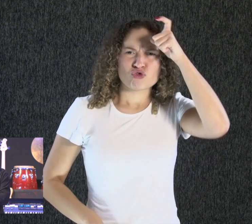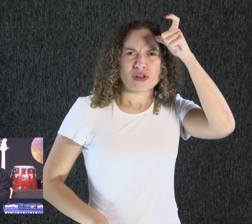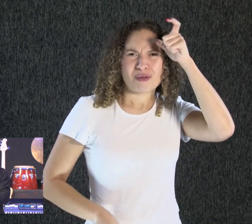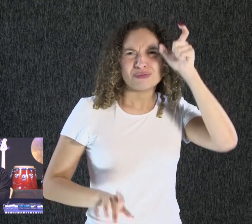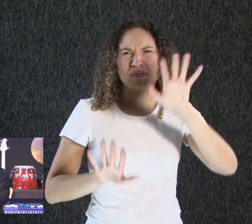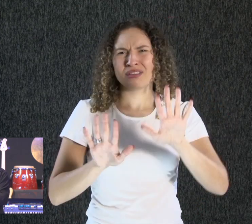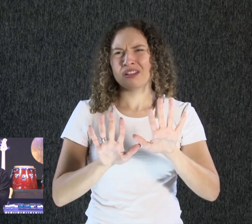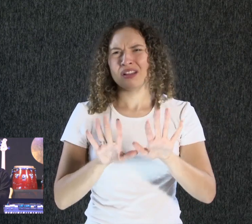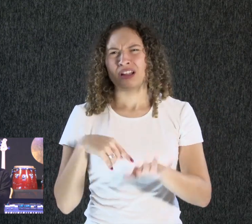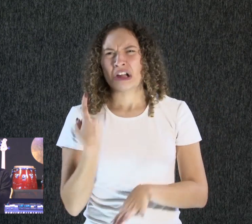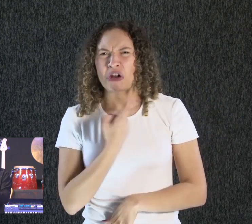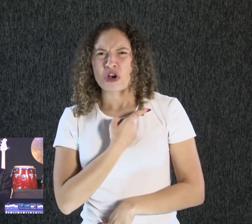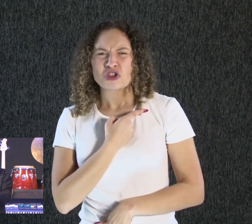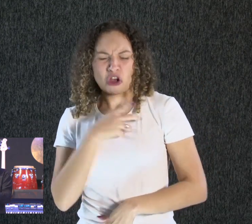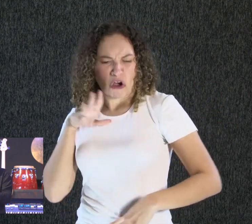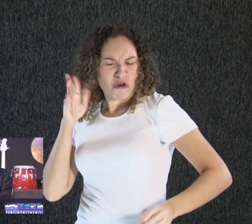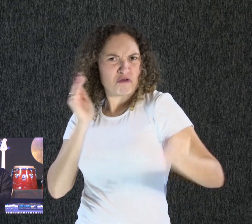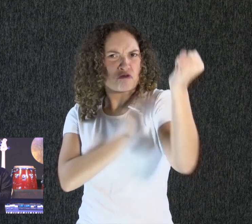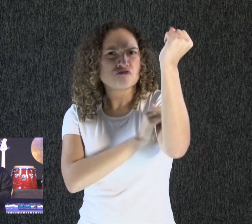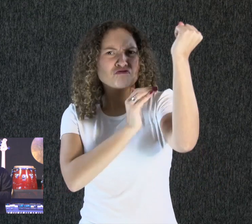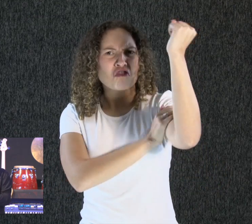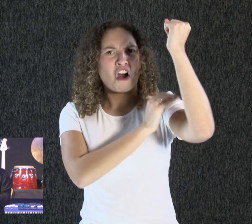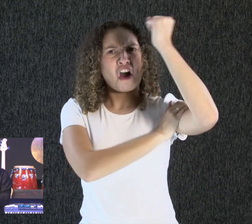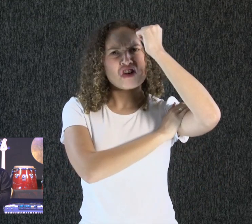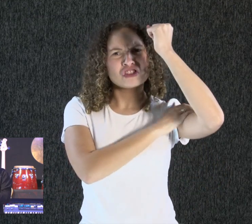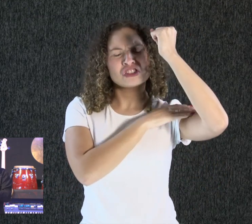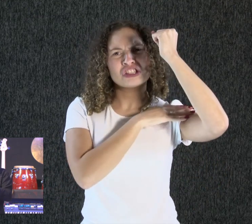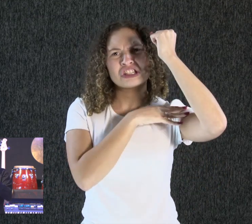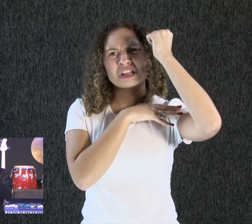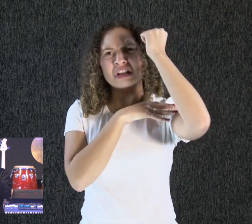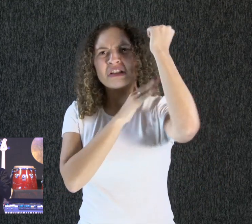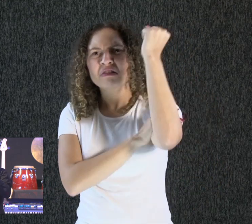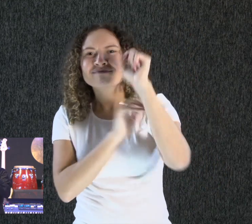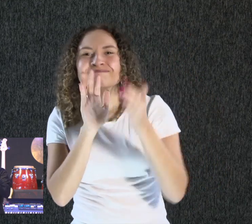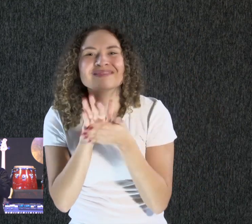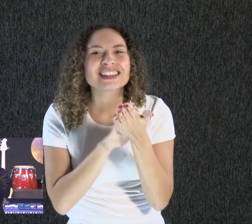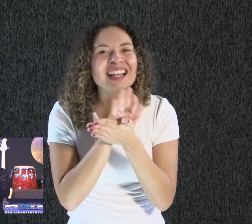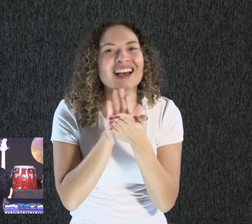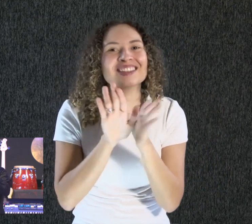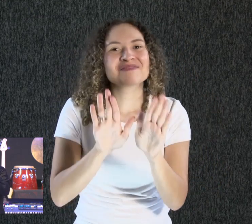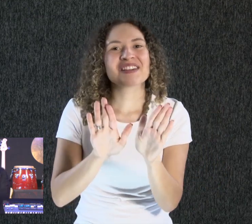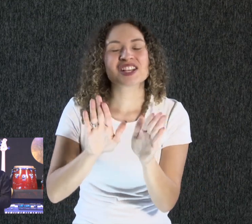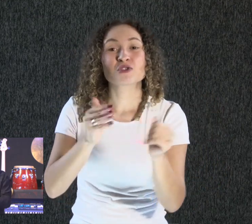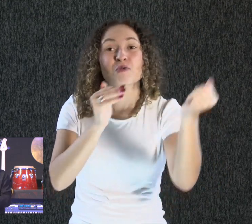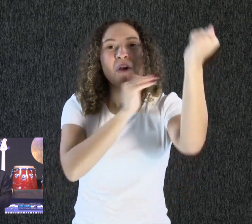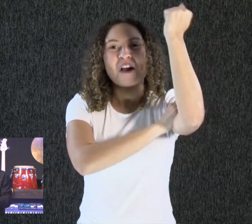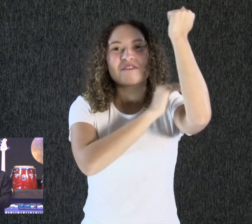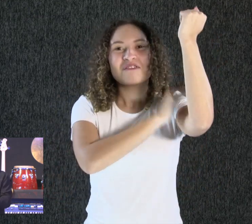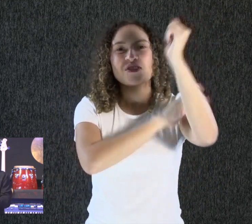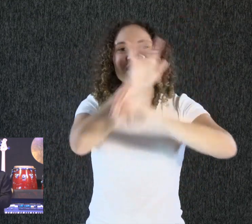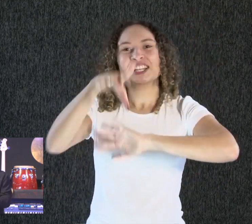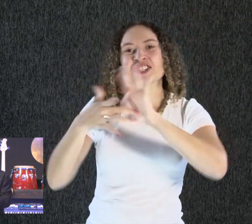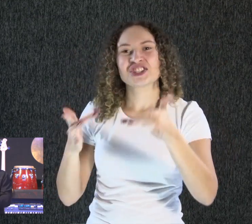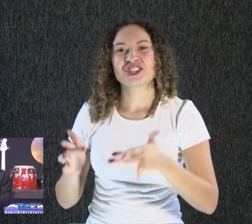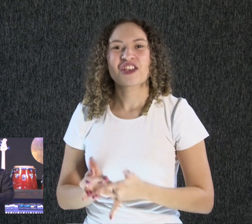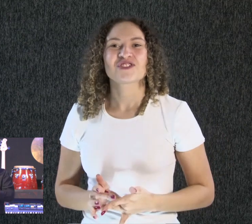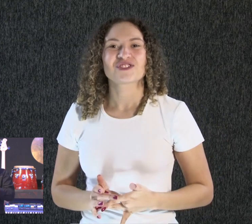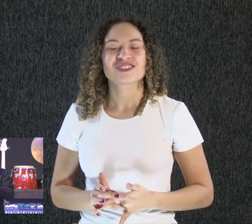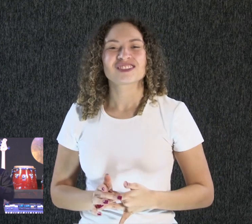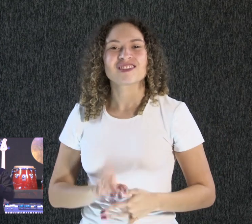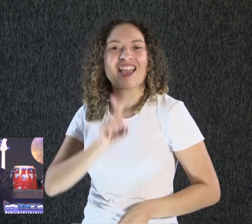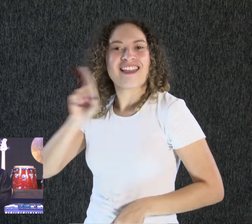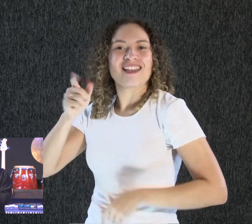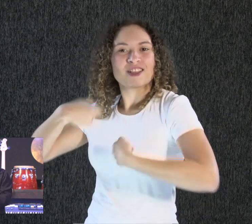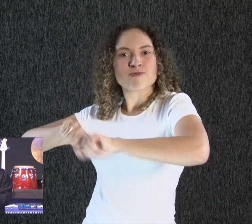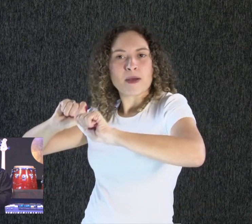Mas nós vamos pisar não com as nossas próprias forças, mas nós pisaremos com as forças da cruz de Cristo. Porque foi